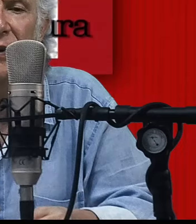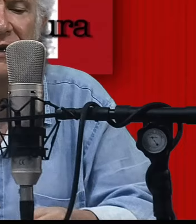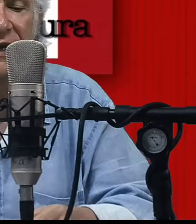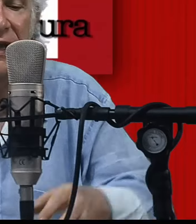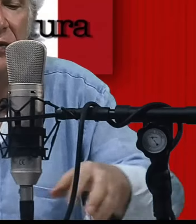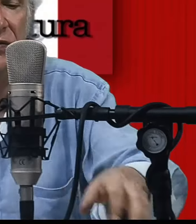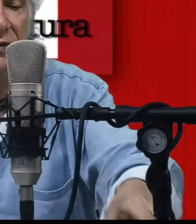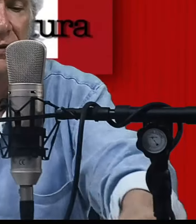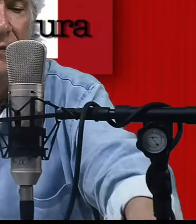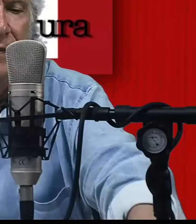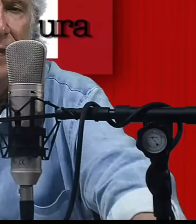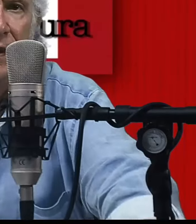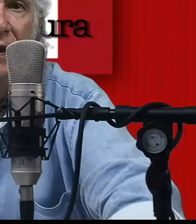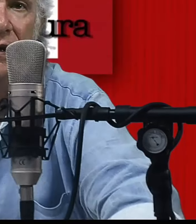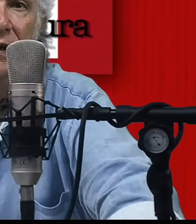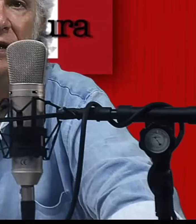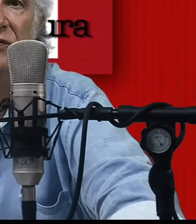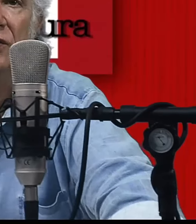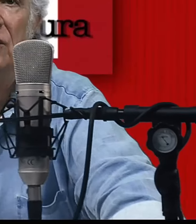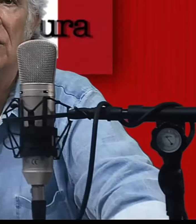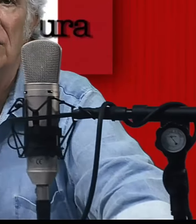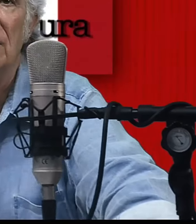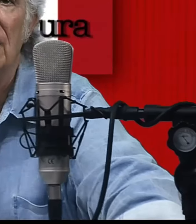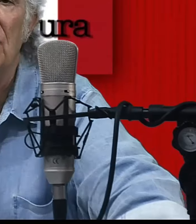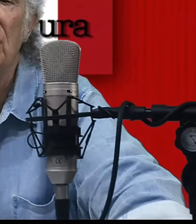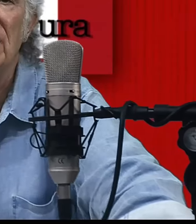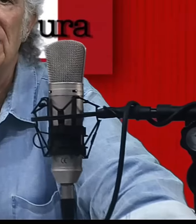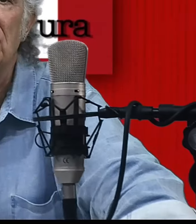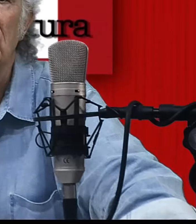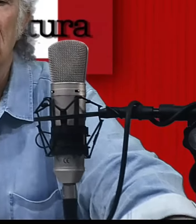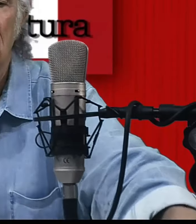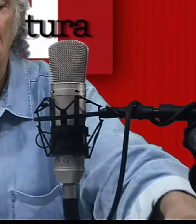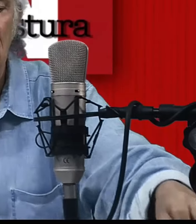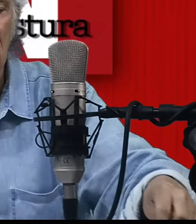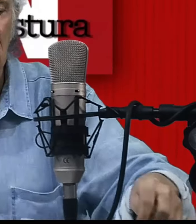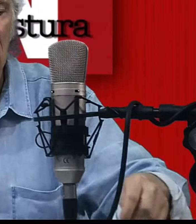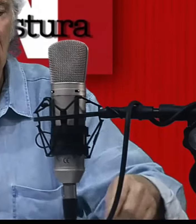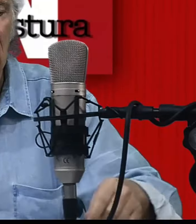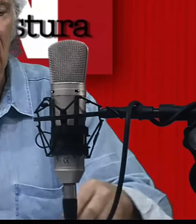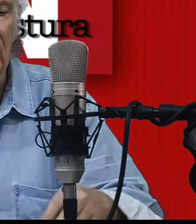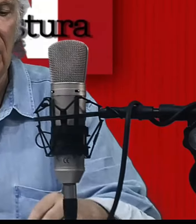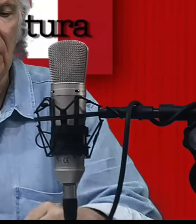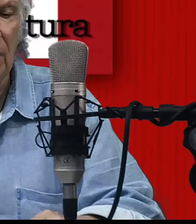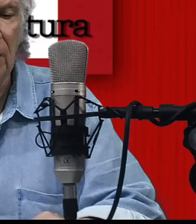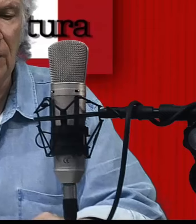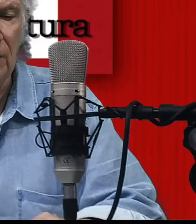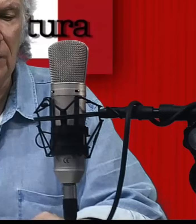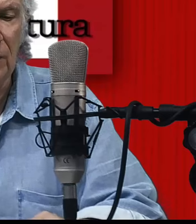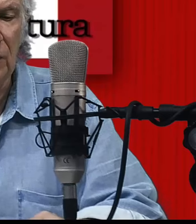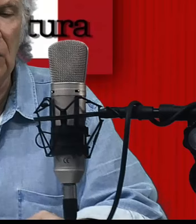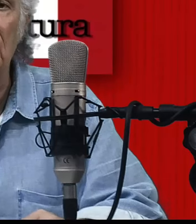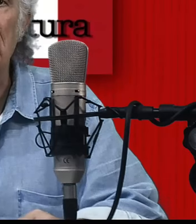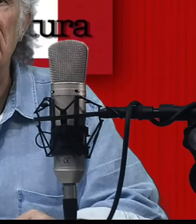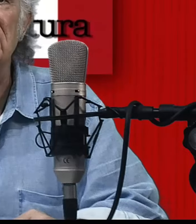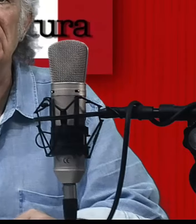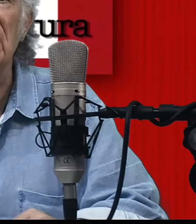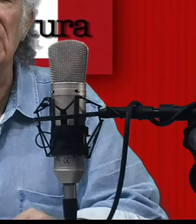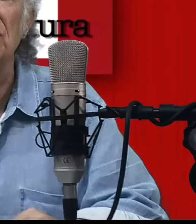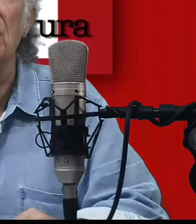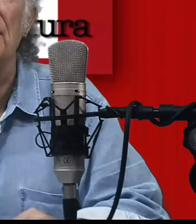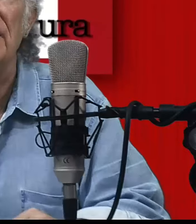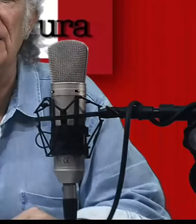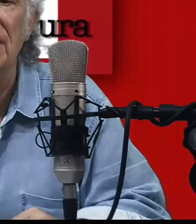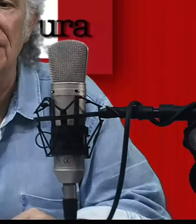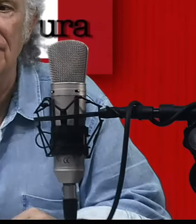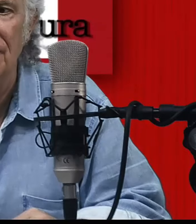Deciden nombrarte ellos. Y eso es muy grato. No me presenté,